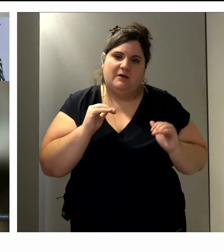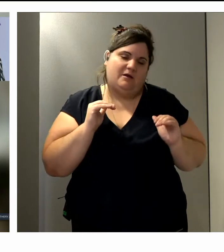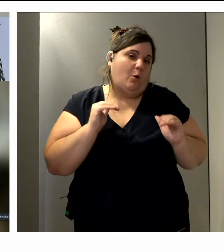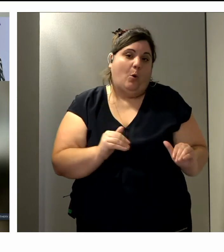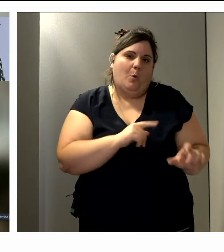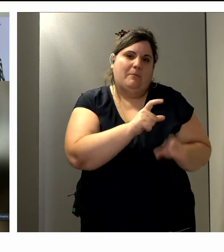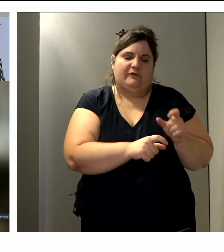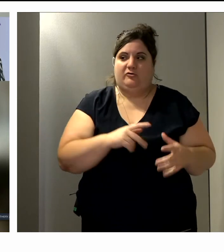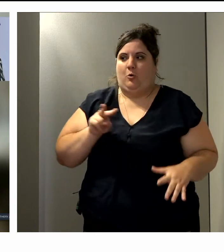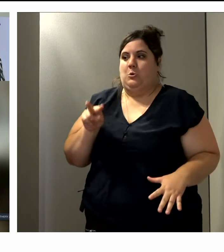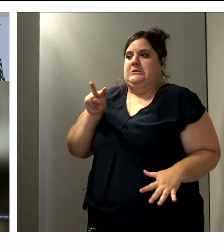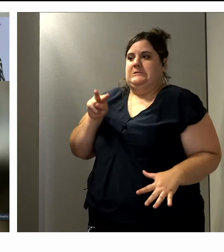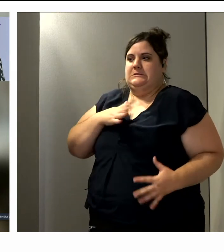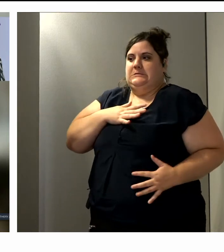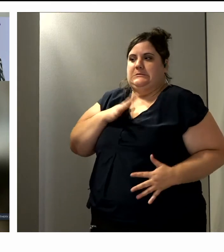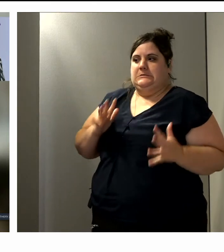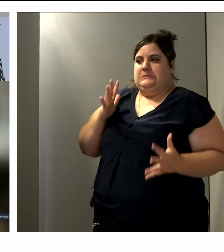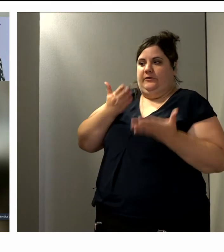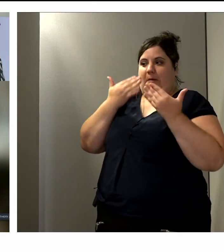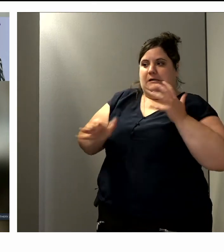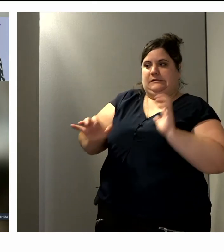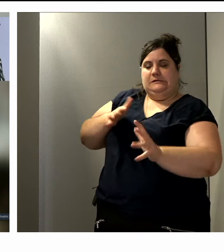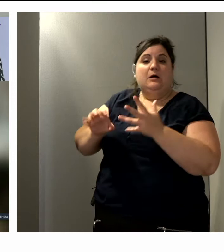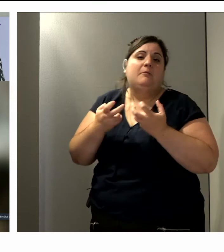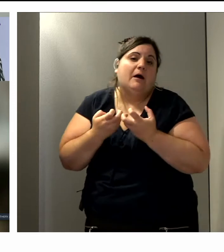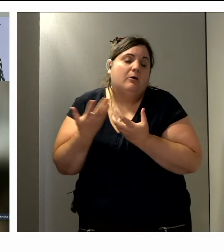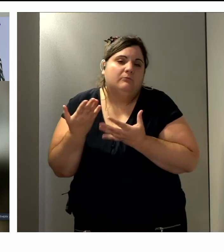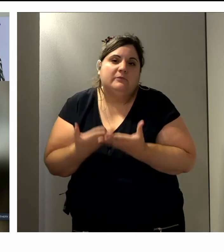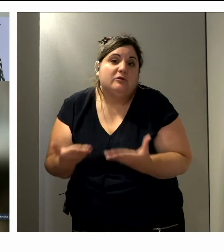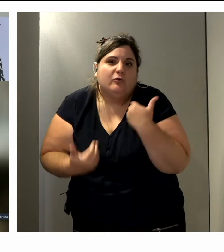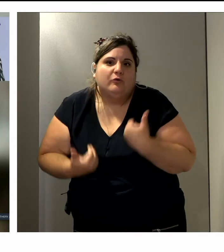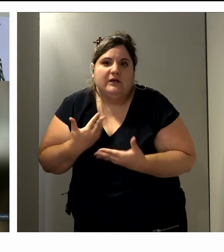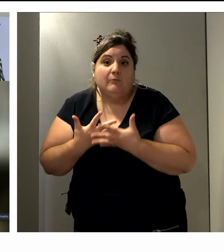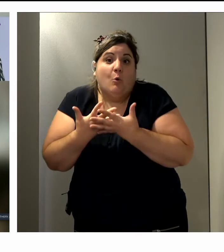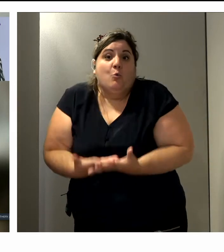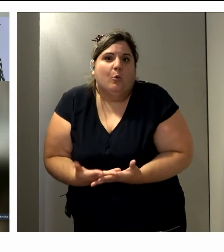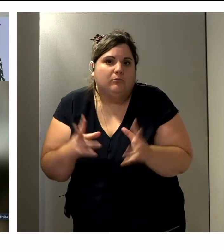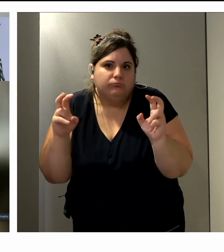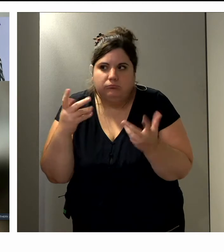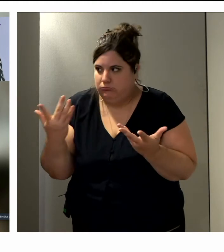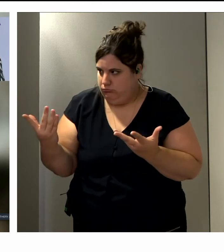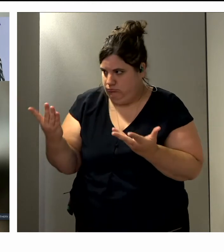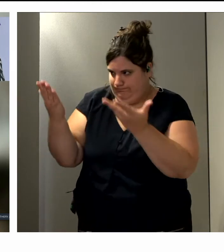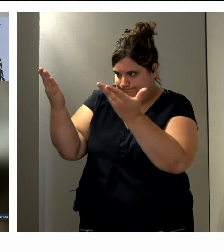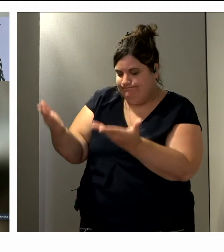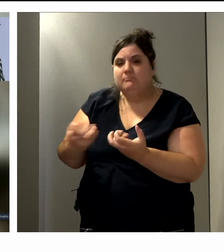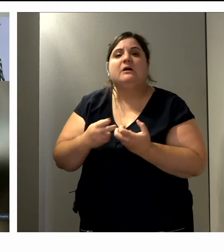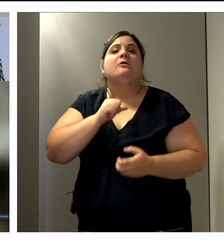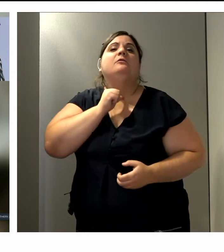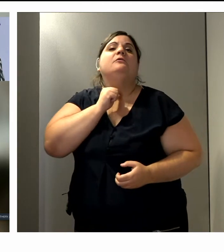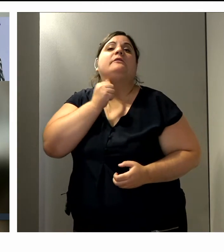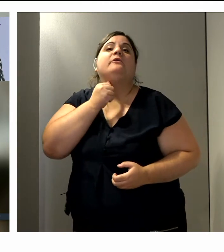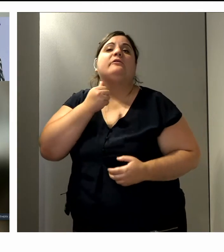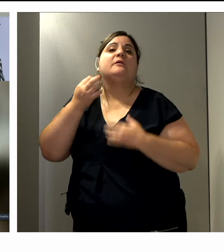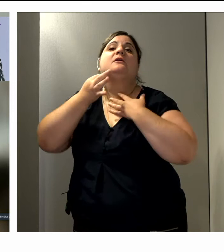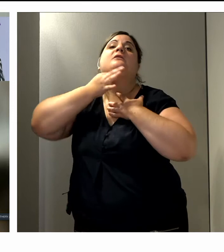handicap lourd. Et les étudiants ne savent pas forcément comment réagir quand vous avez une personne en face de vous qui est trachéotomisée, qui est en fauteuil